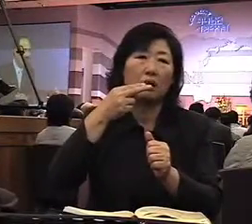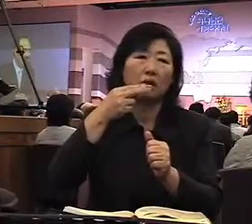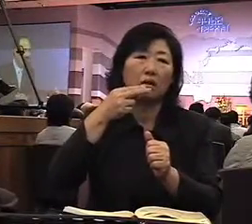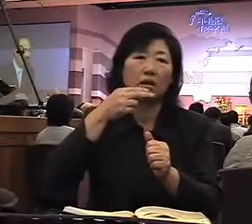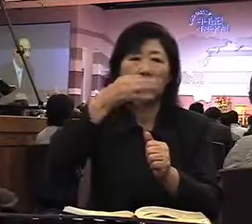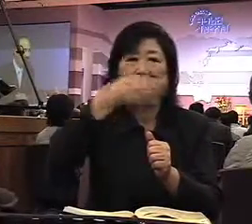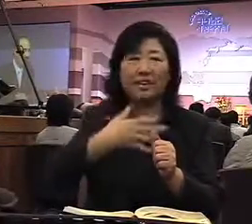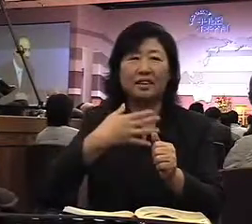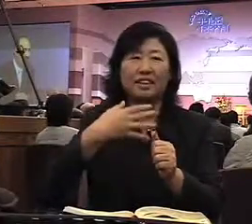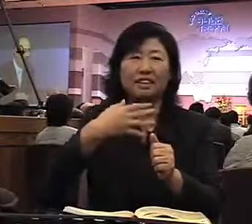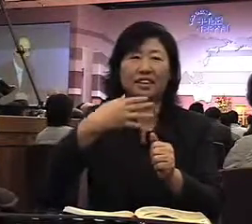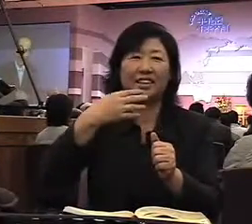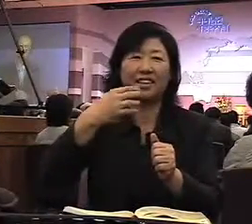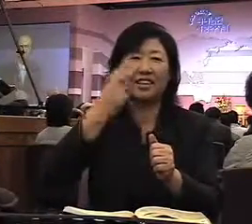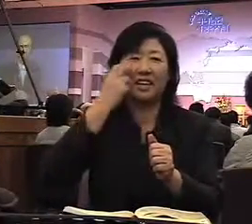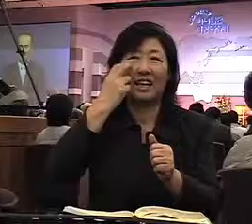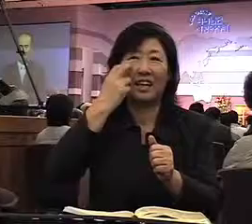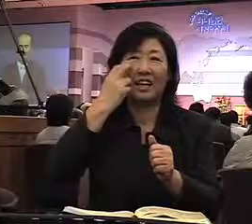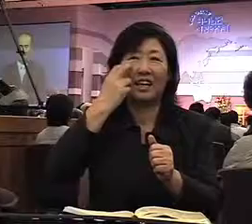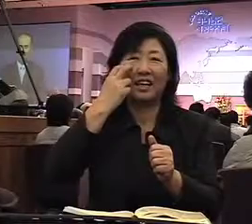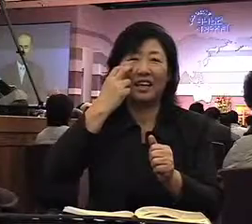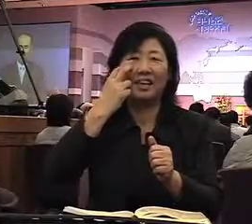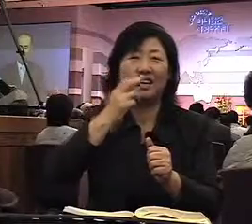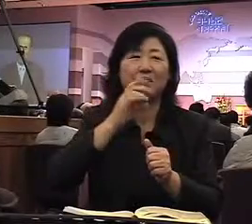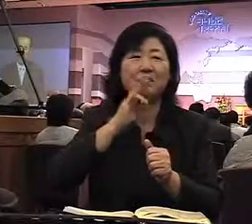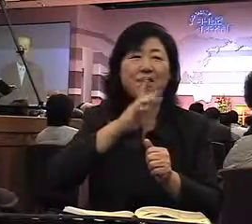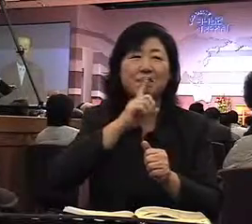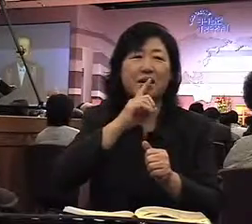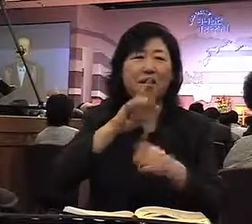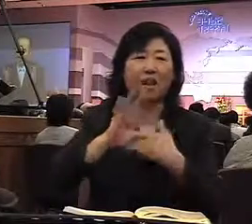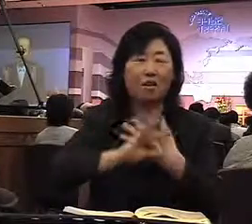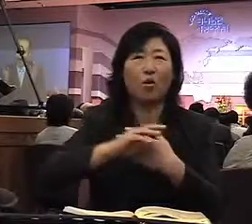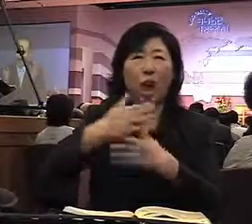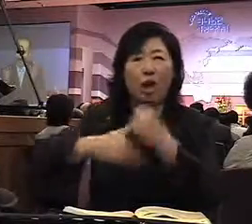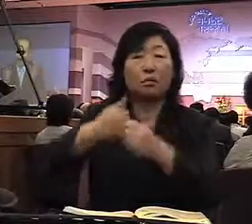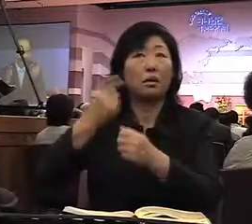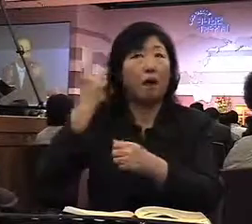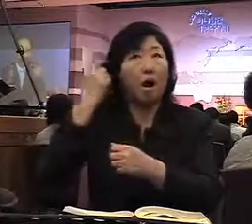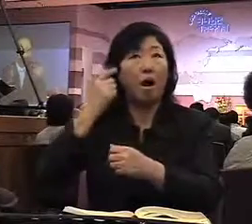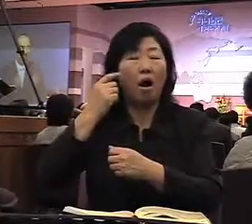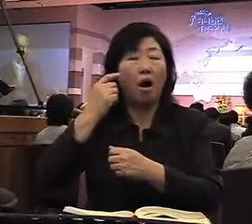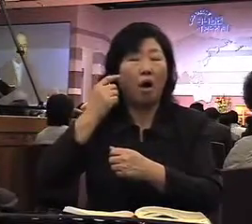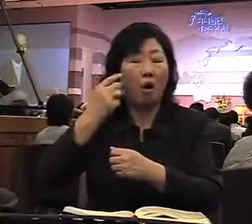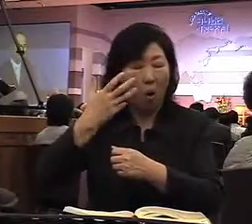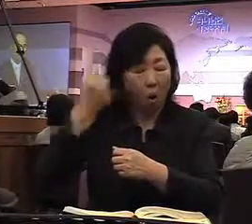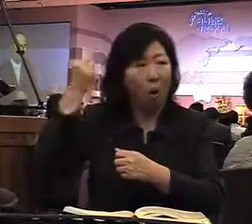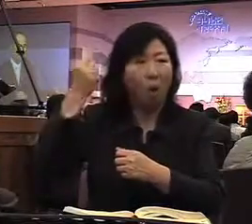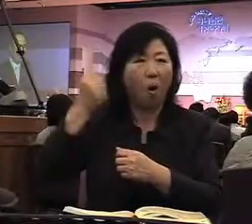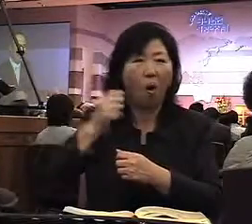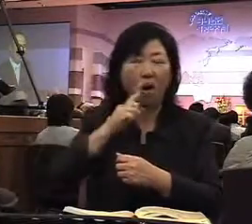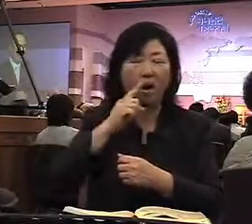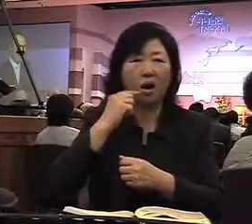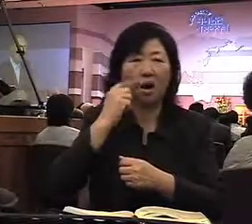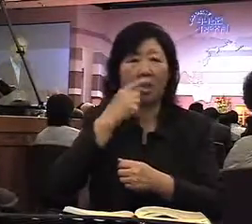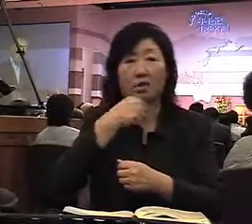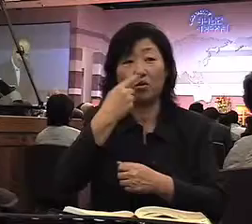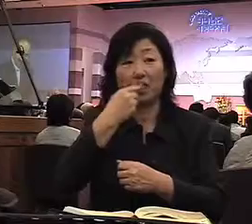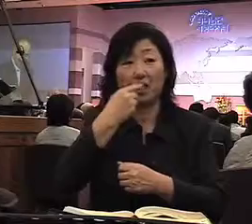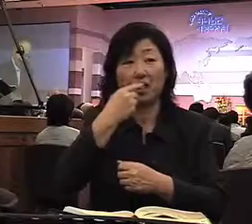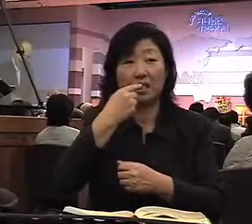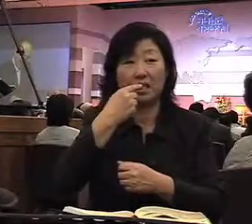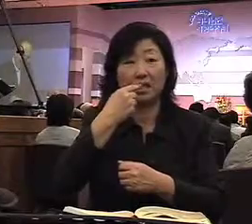들어주세요. 얼마나 놀랍습니까? 아마 우리 하나님은 우리 입술을 살피고 계시는지 모르겠어요.